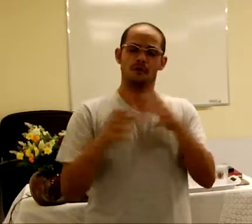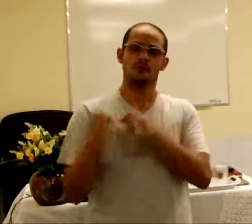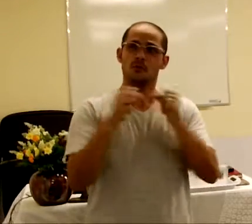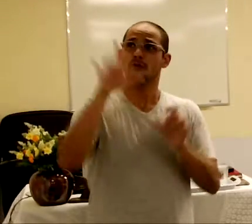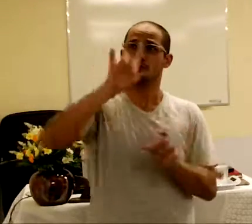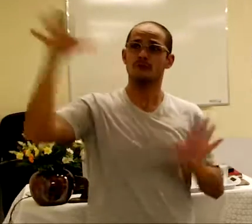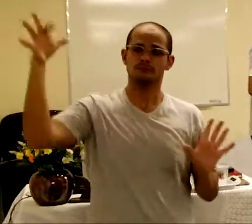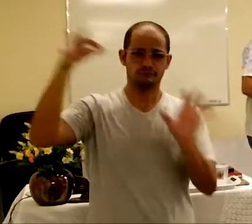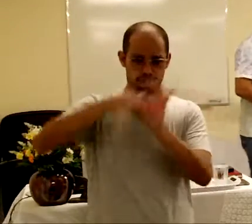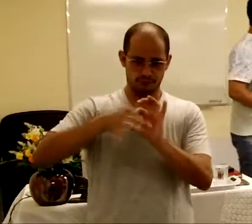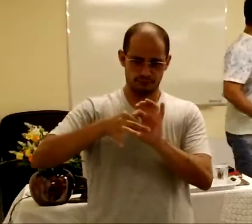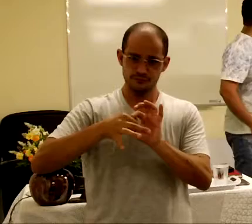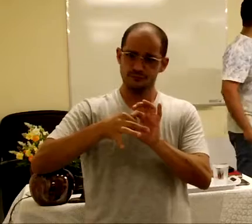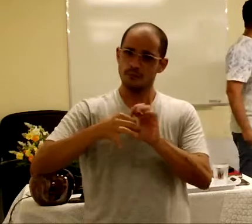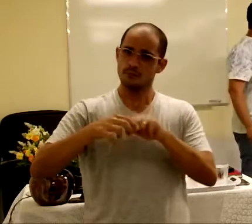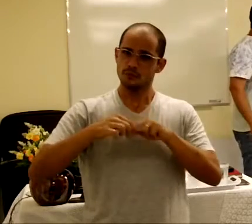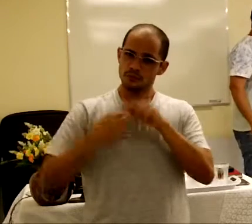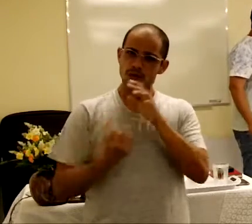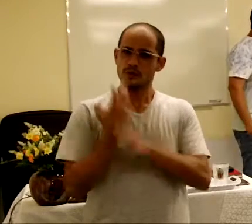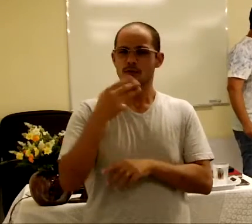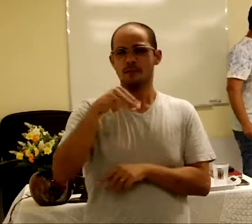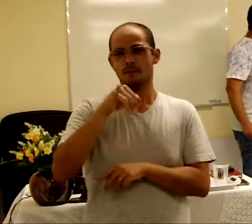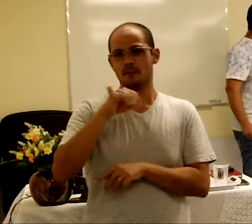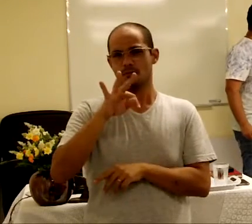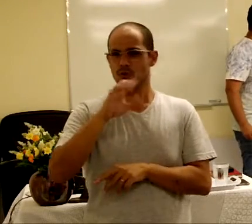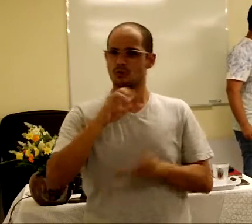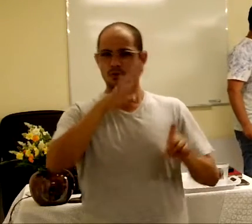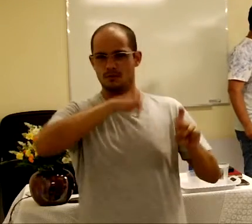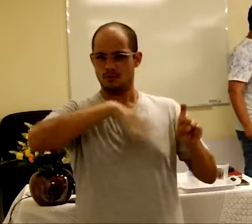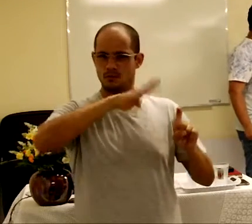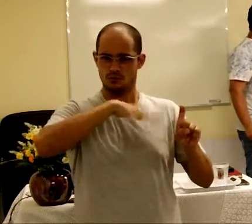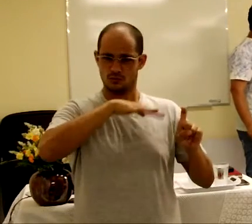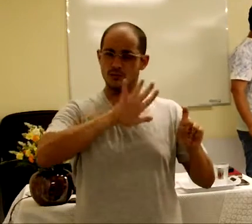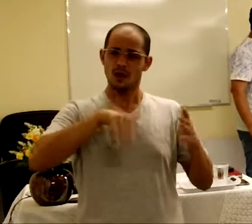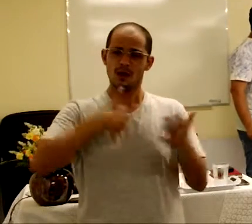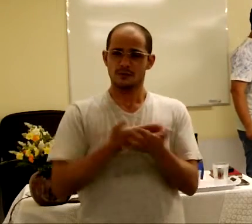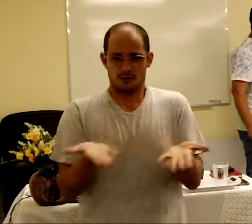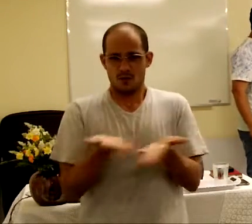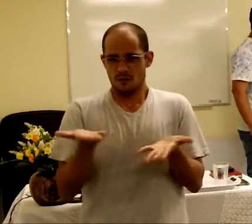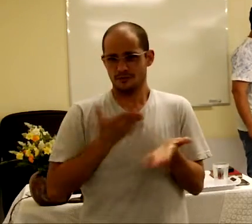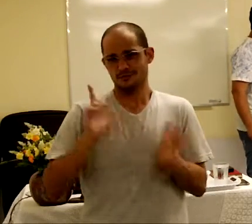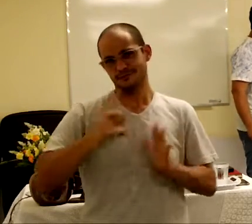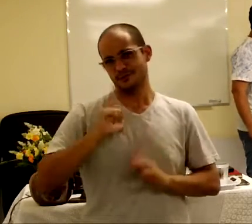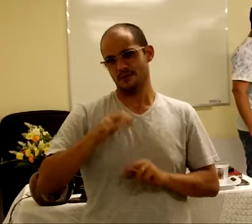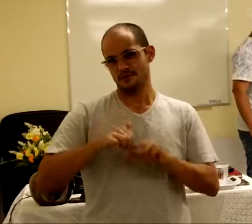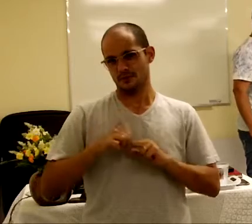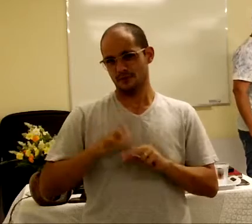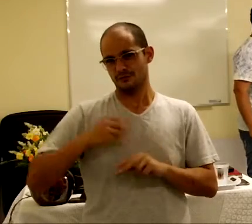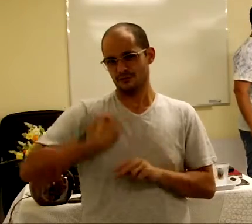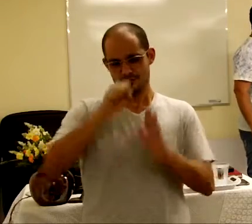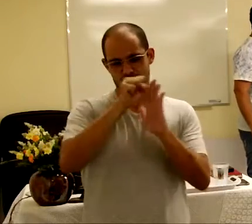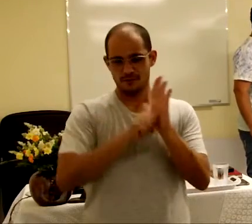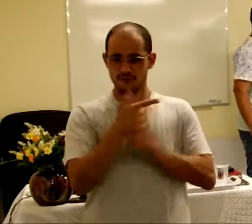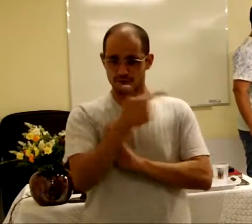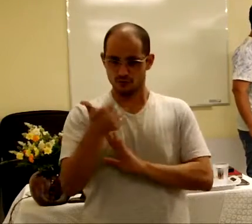né? Aquelas histórias todas. Até hoje, né? Apesar de nós estarmos no século XXI, há ainda entre nós aqueles que